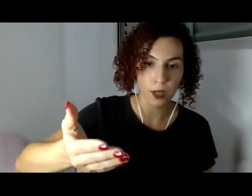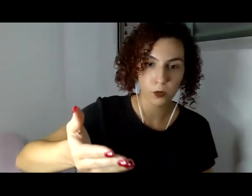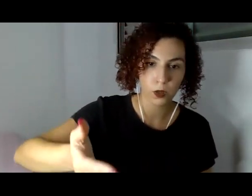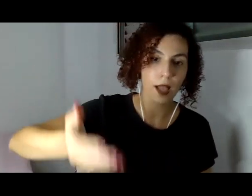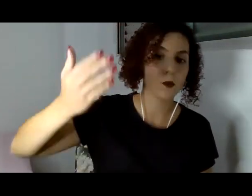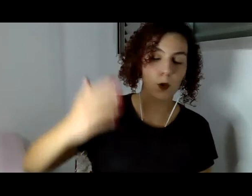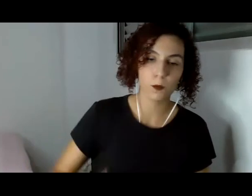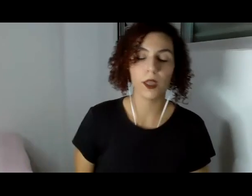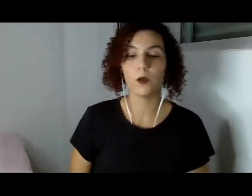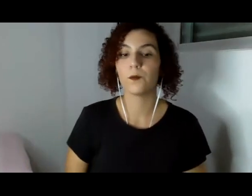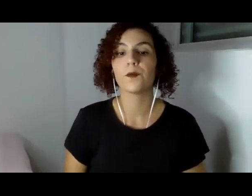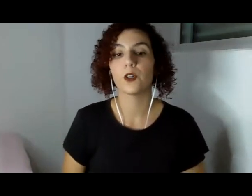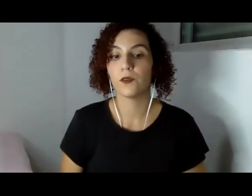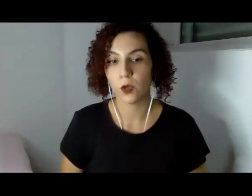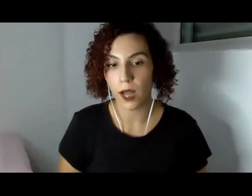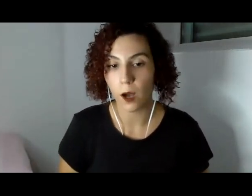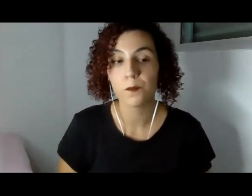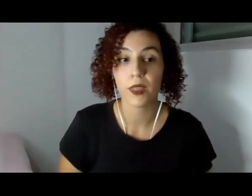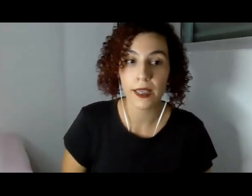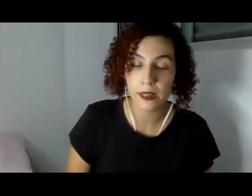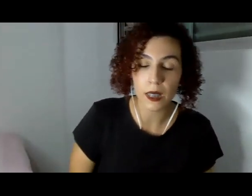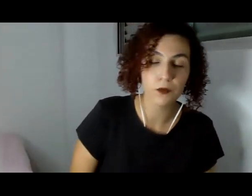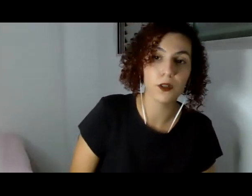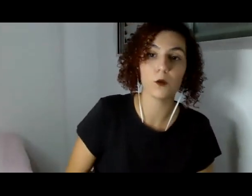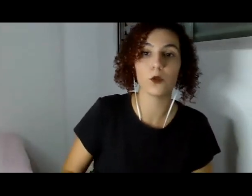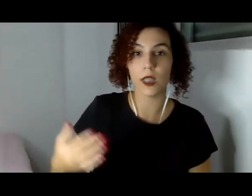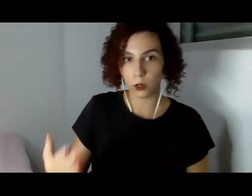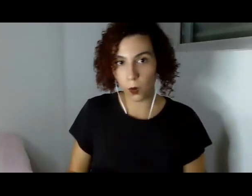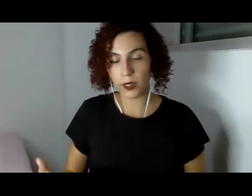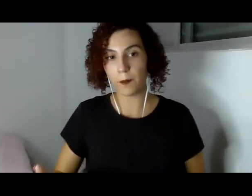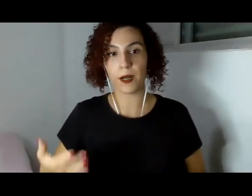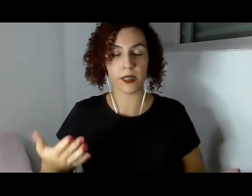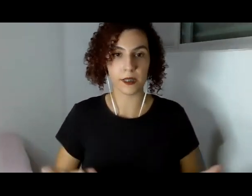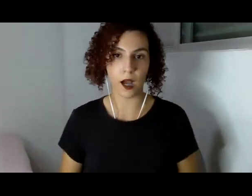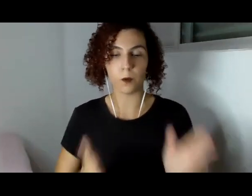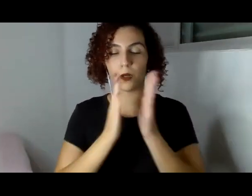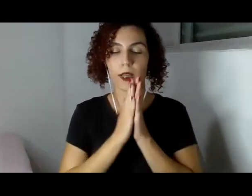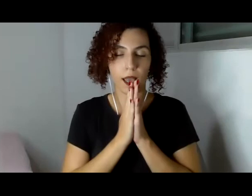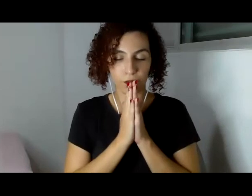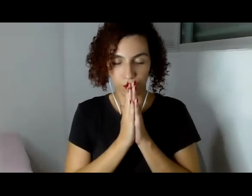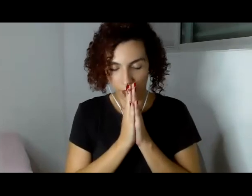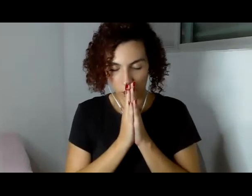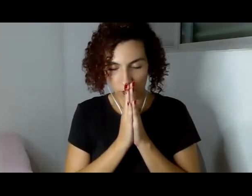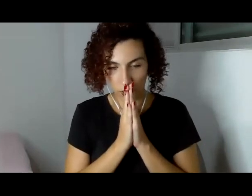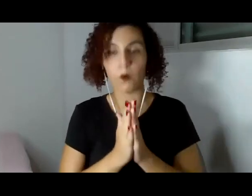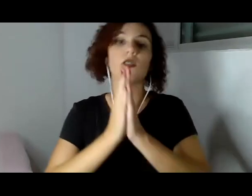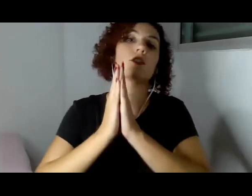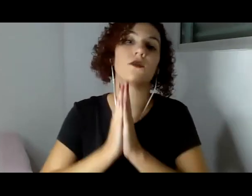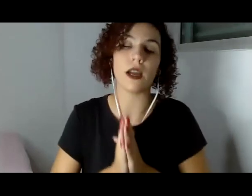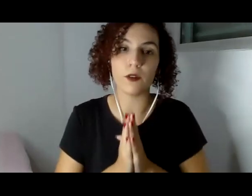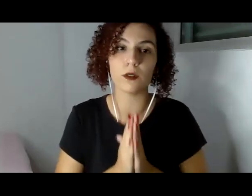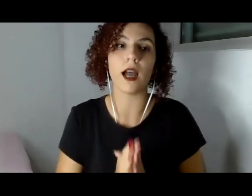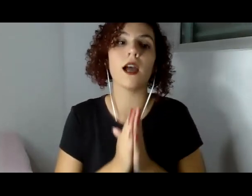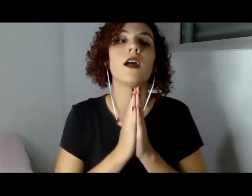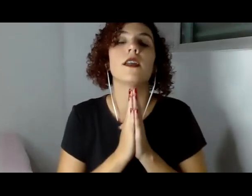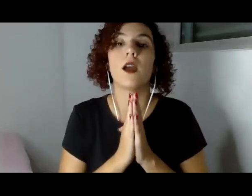e-mail particular e o meu e-mail profissional. Esse telefone é o do setor, né, presencial, porque na fé do Senhor a gente